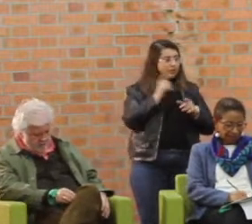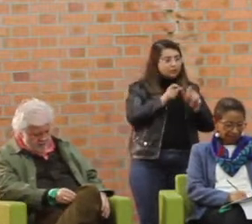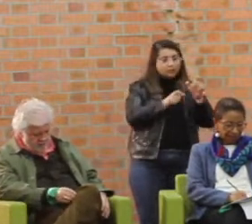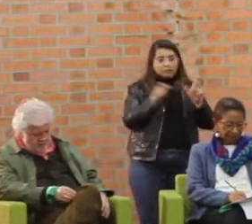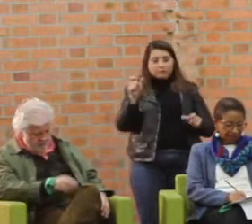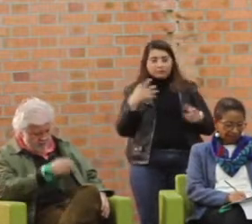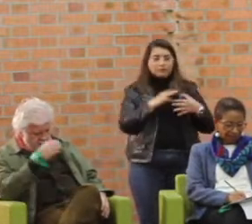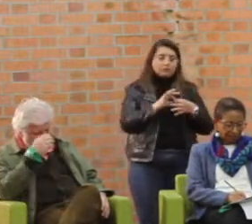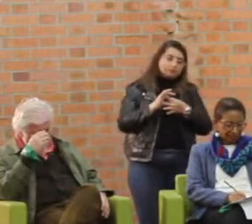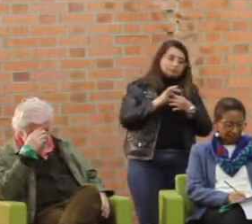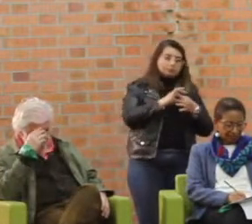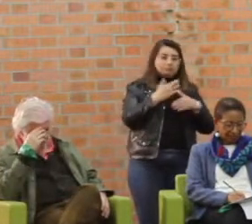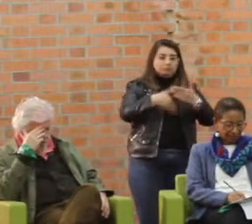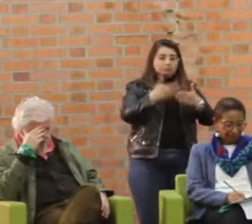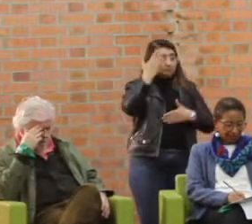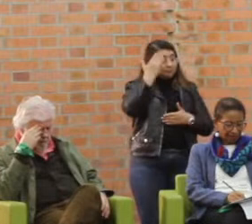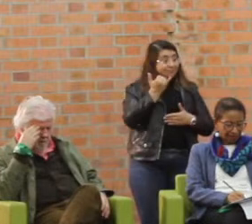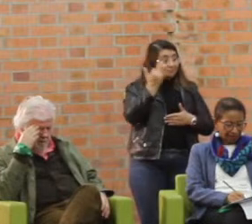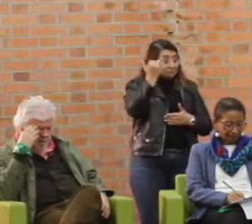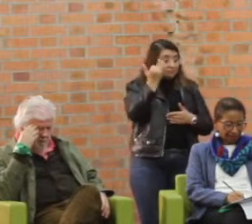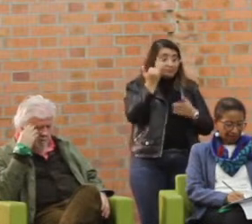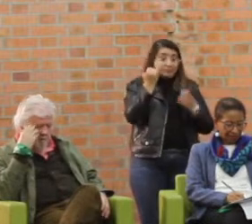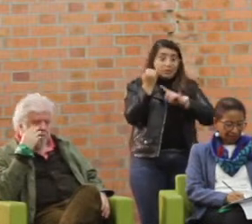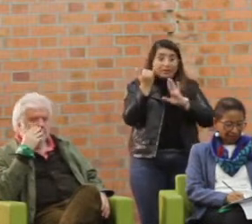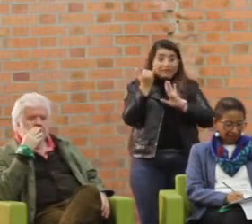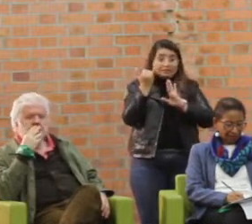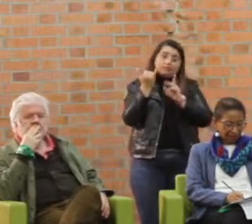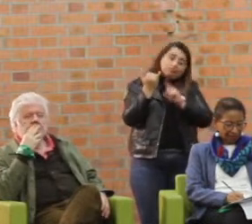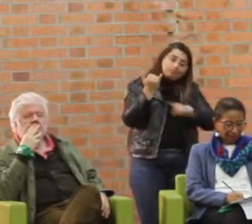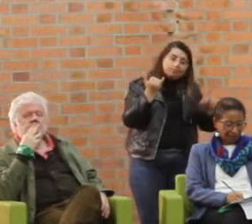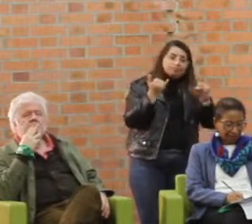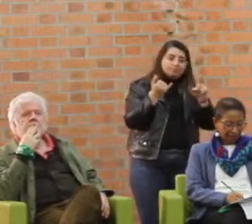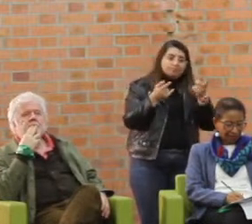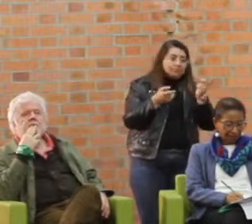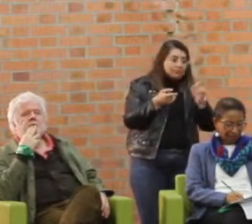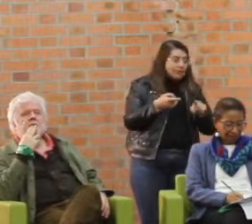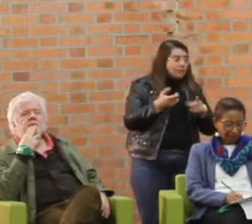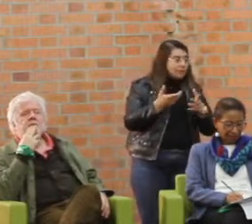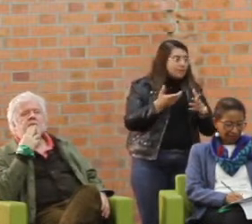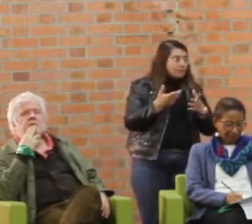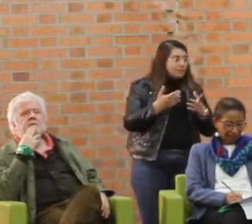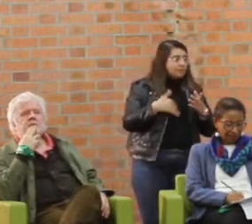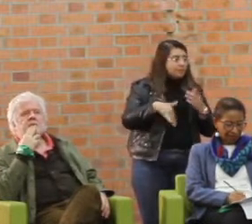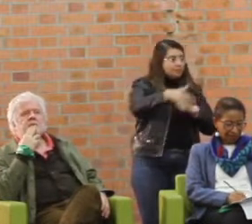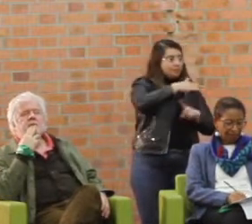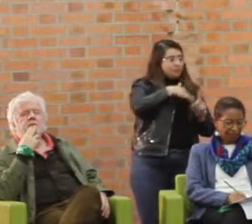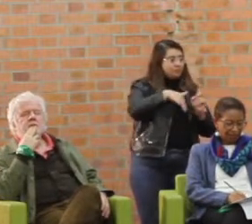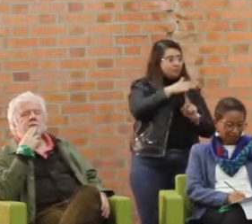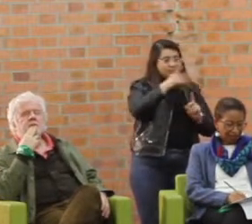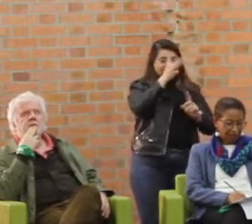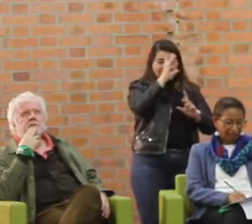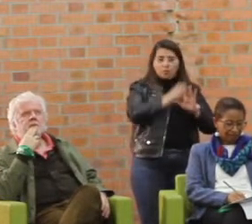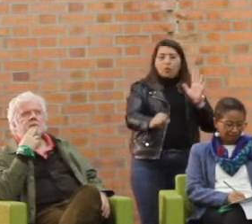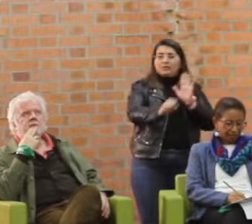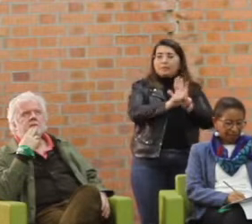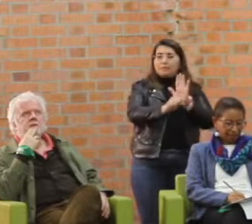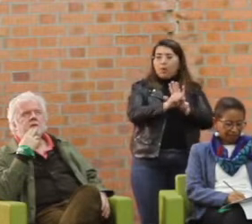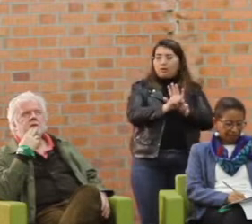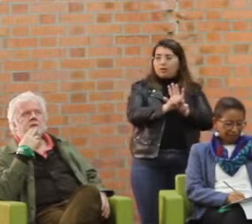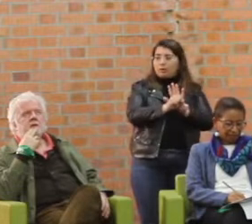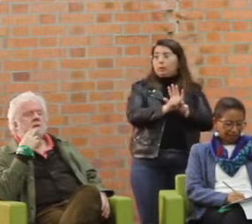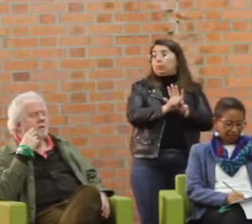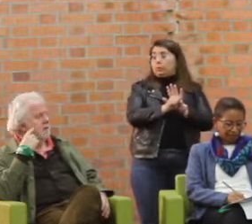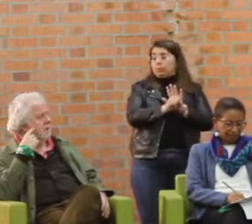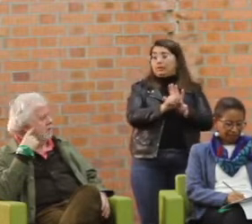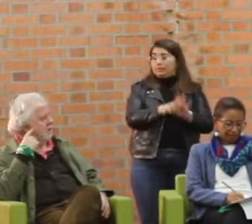no se limita lo académico sino que también va a tener como la función de un respaldo moral y simbólico que hace